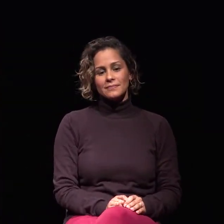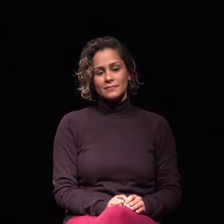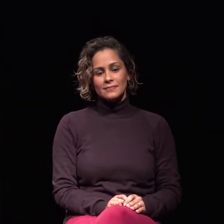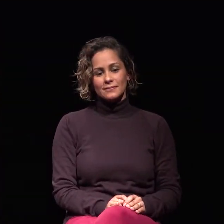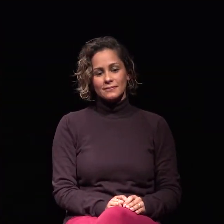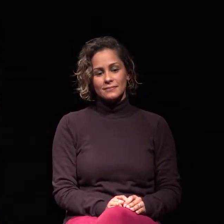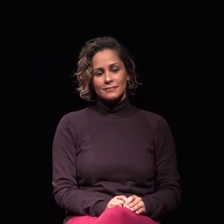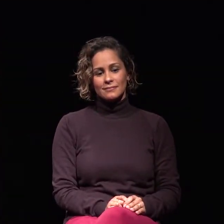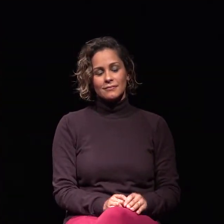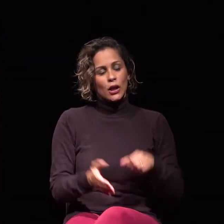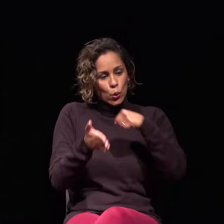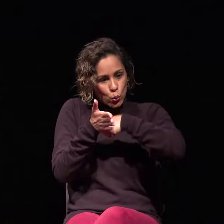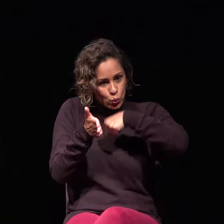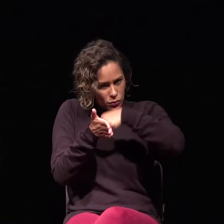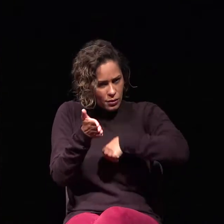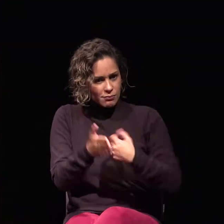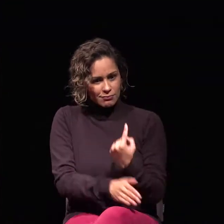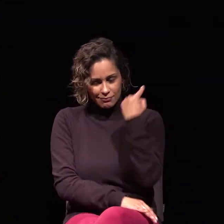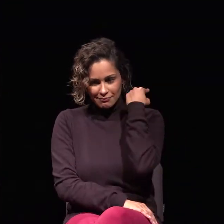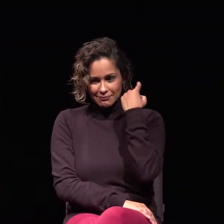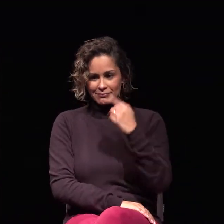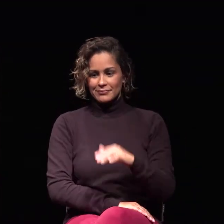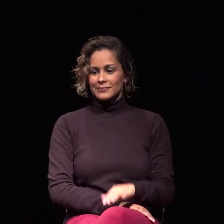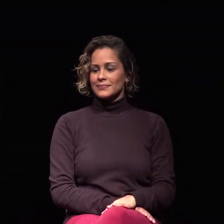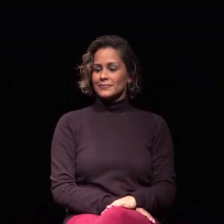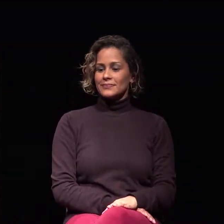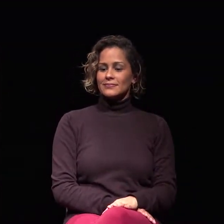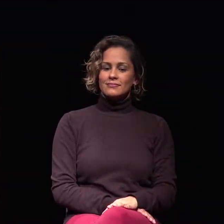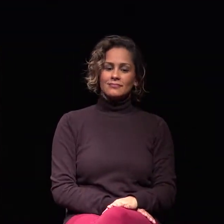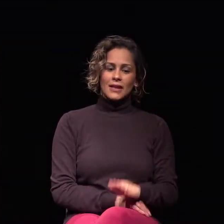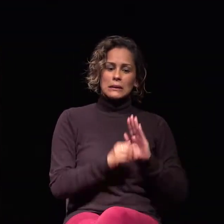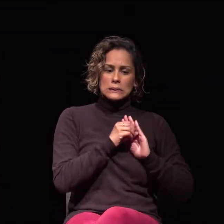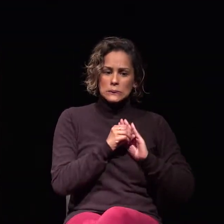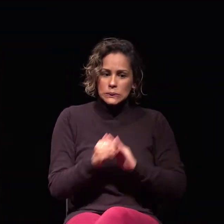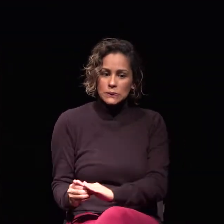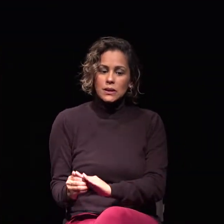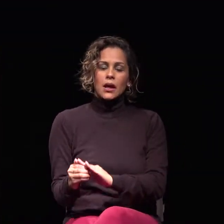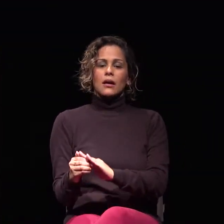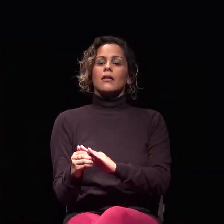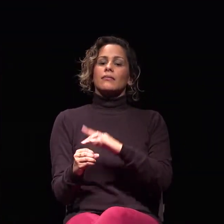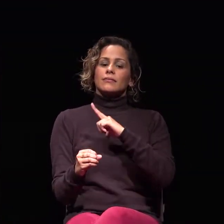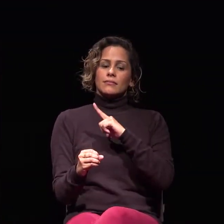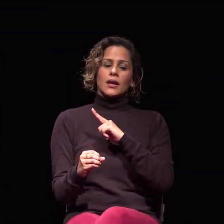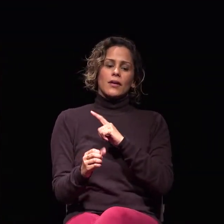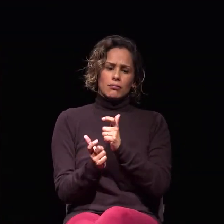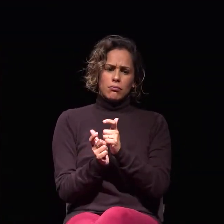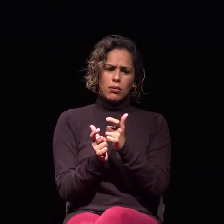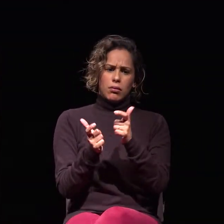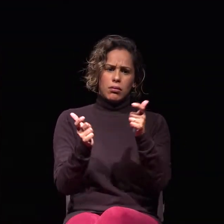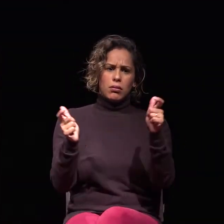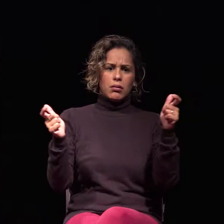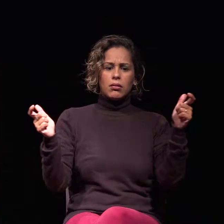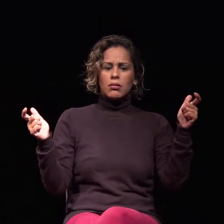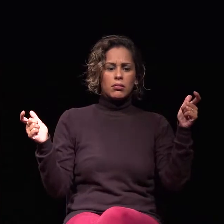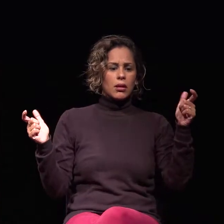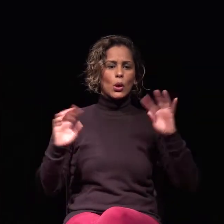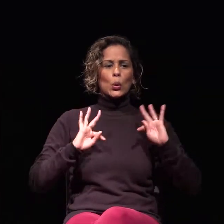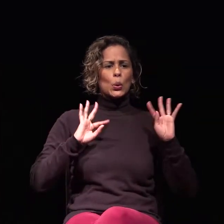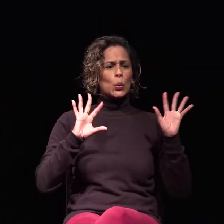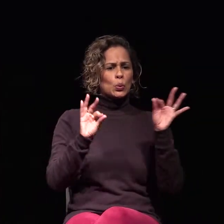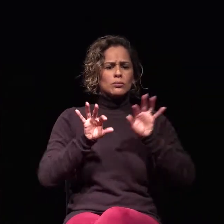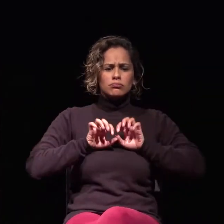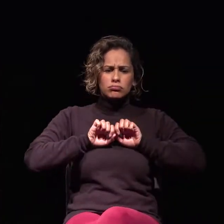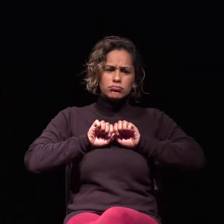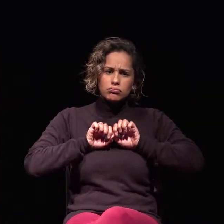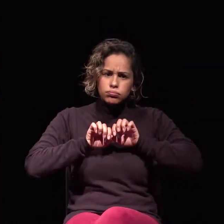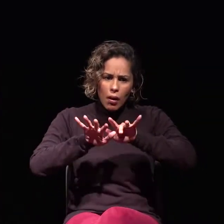participando dessa luta. A repressão se deu de forma bastante ampla. Ela entrou em tudo quanto foi campo, porque às